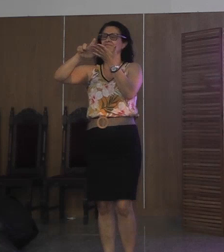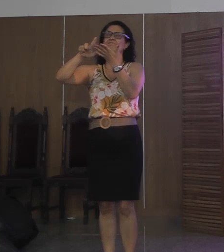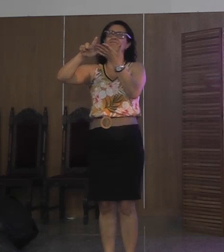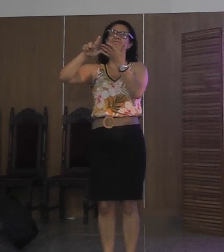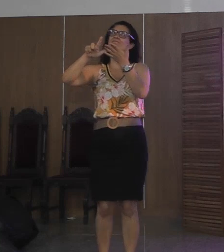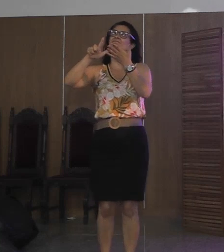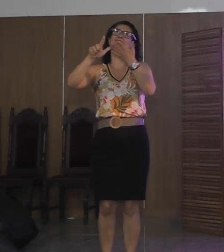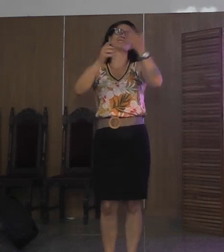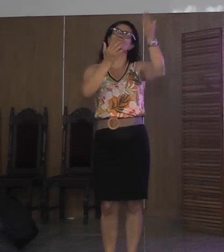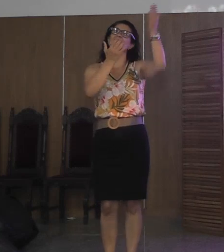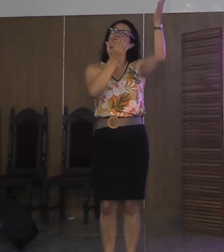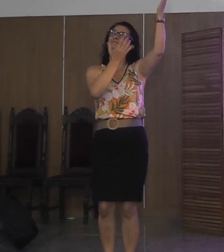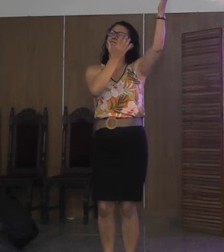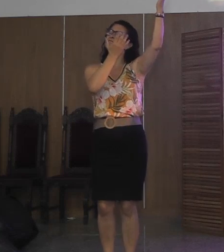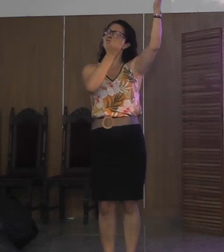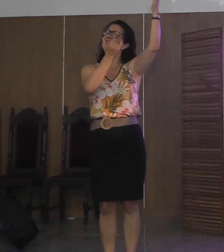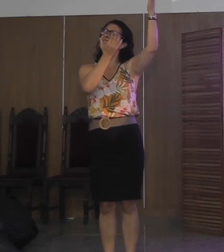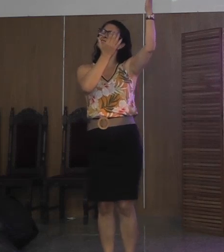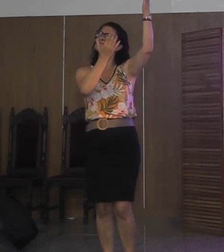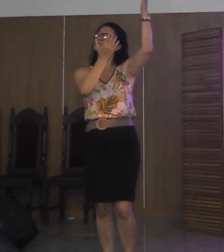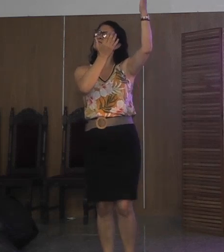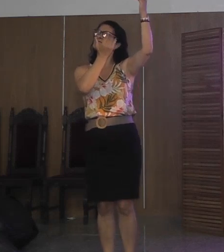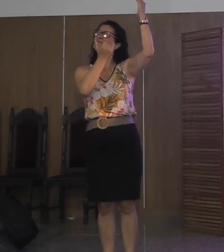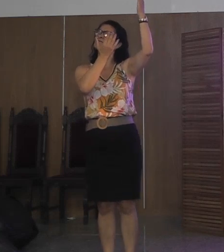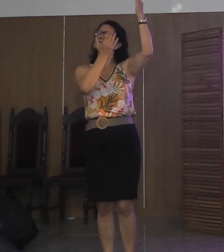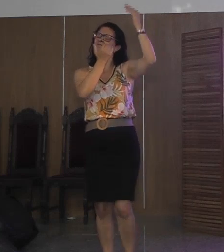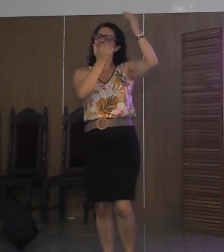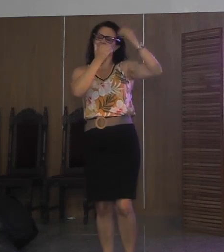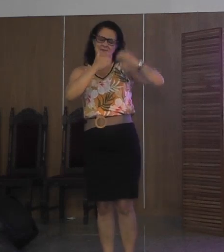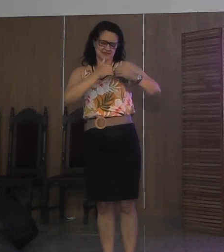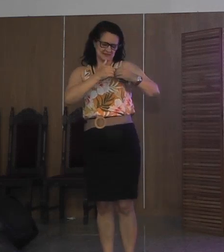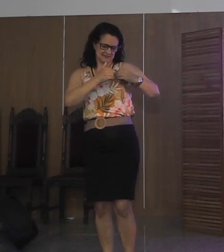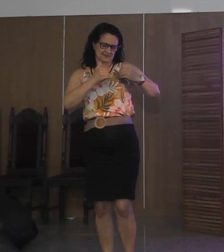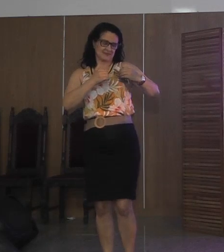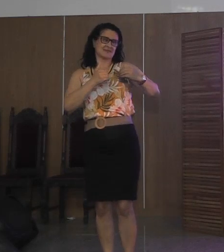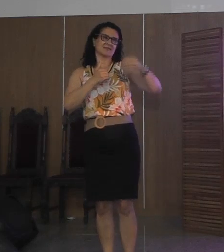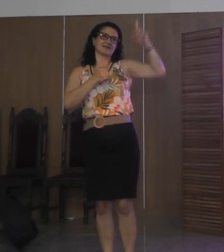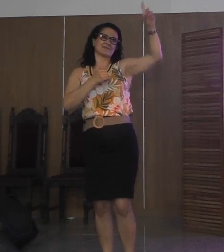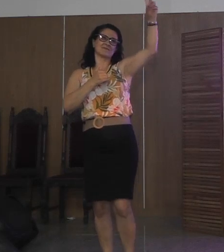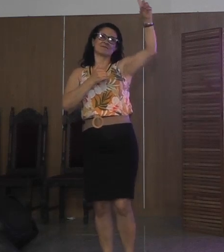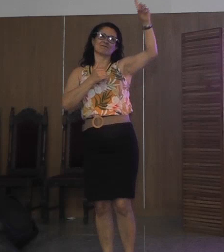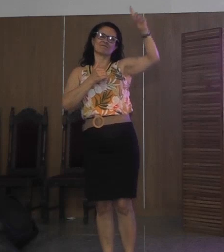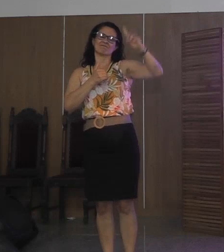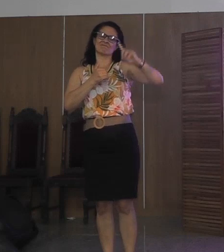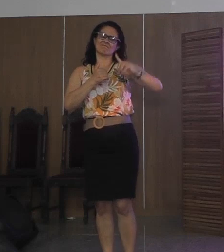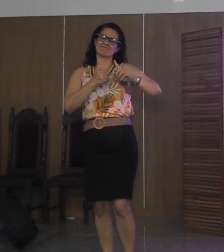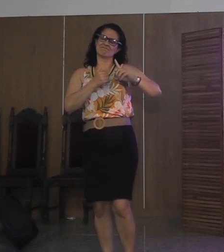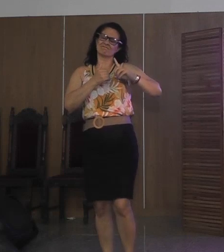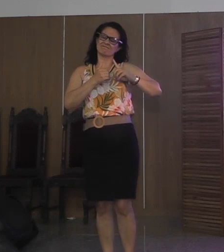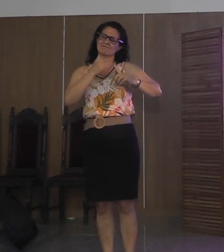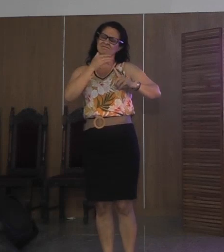refina o ouro, vem tua obra em mim